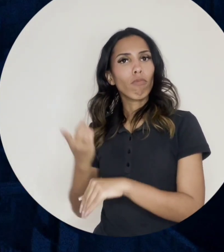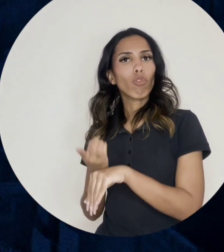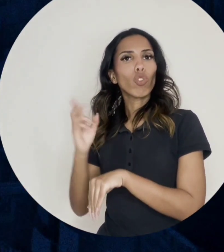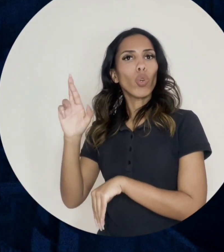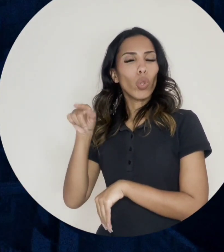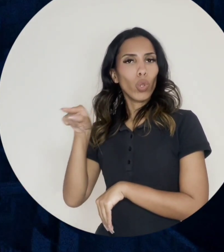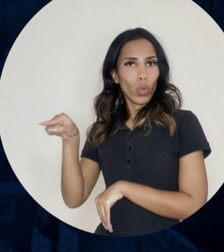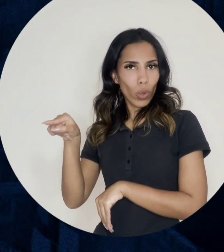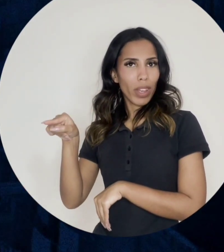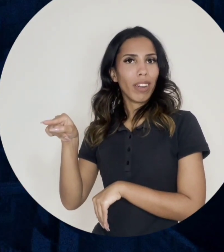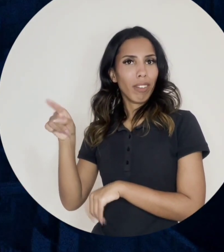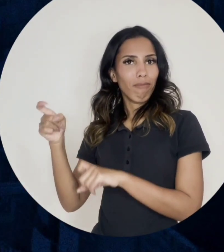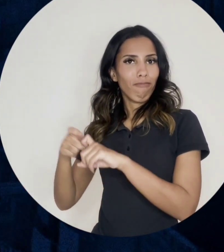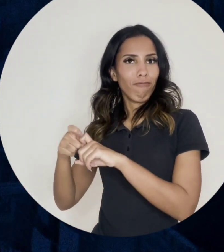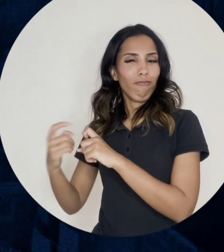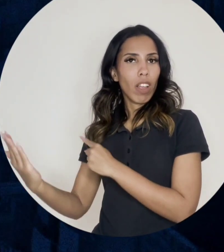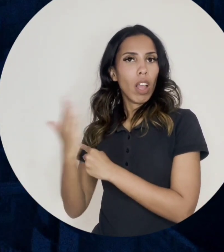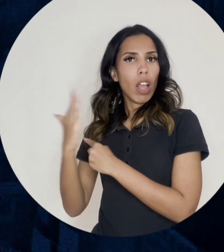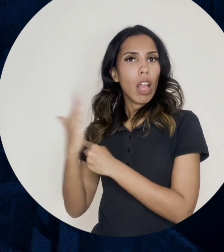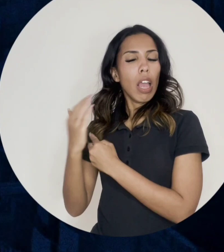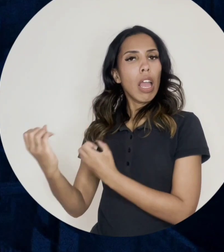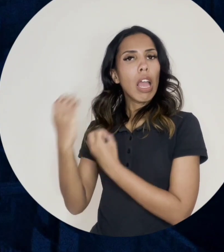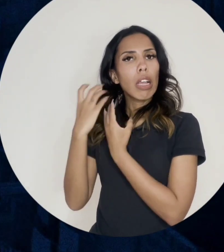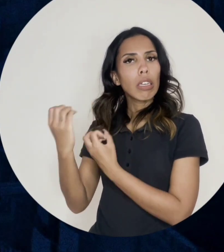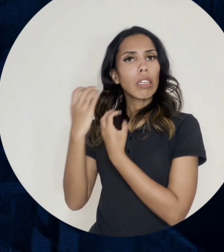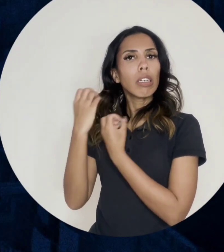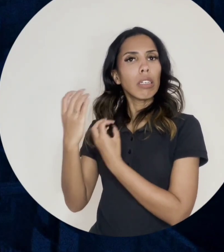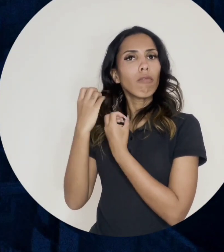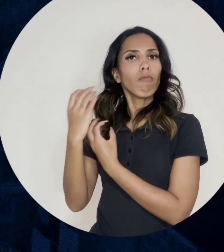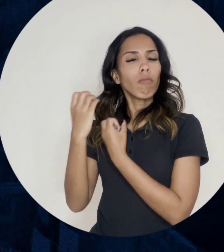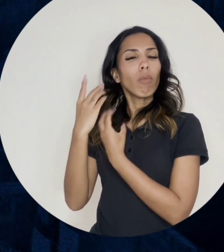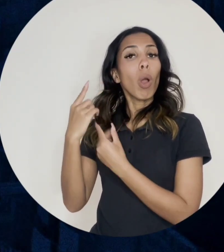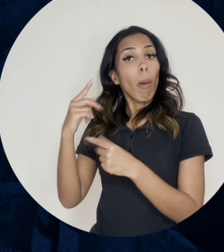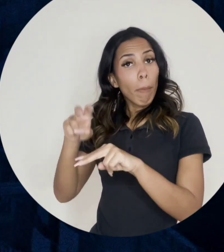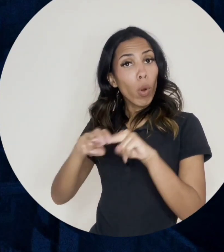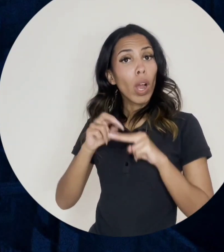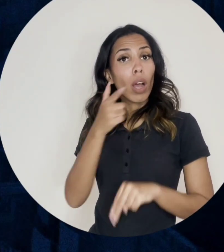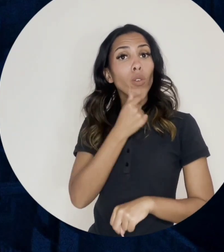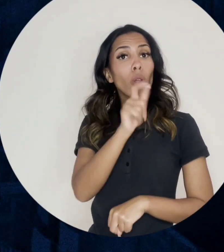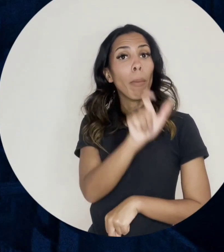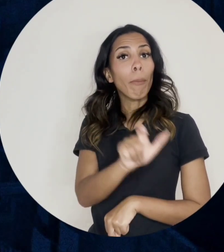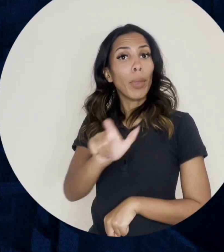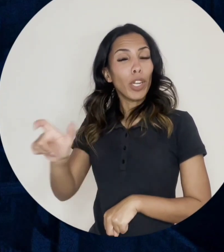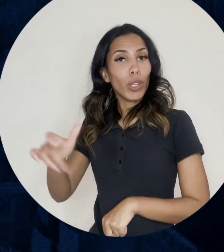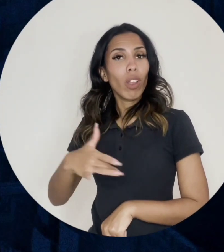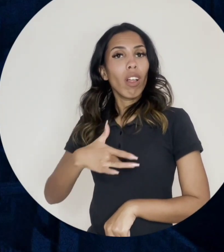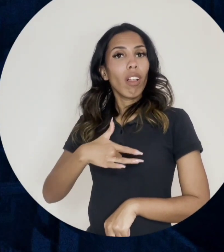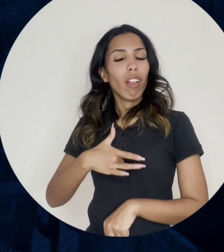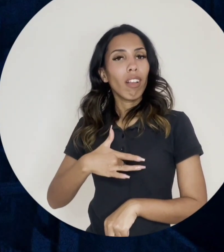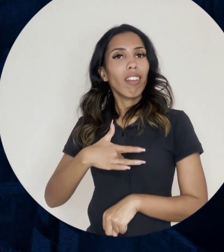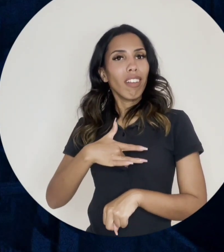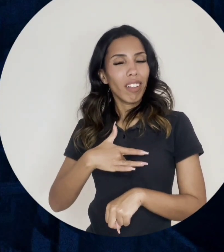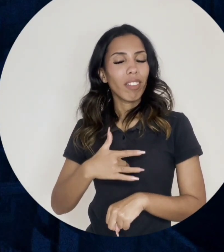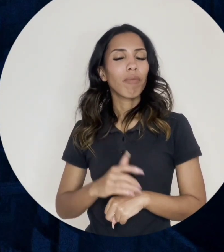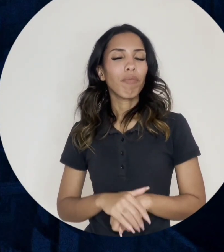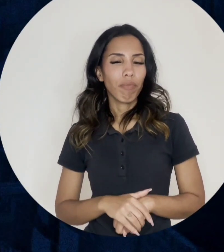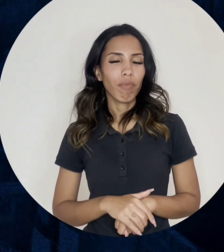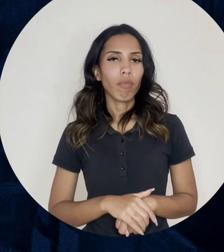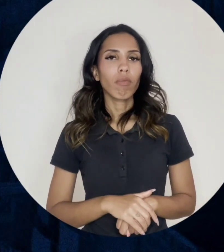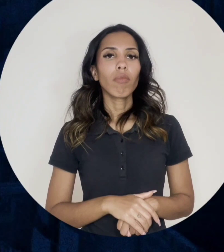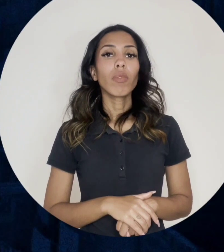que me ajudou, me dando aulas, né, por causa desses garotos. Uhum. Então minha vida veio casando. E como foi para você, Ritinha, passar